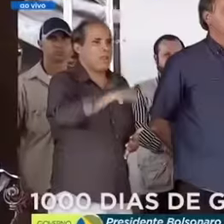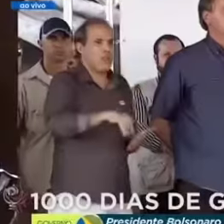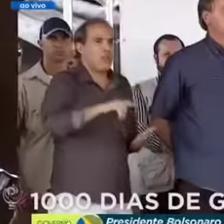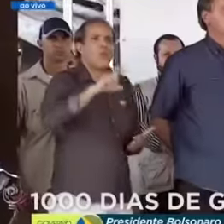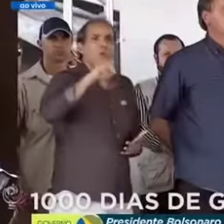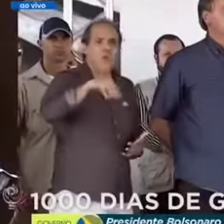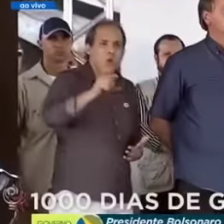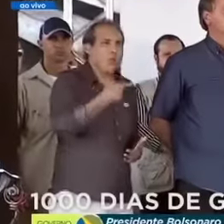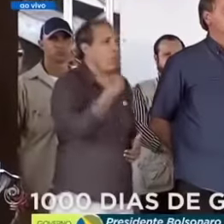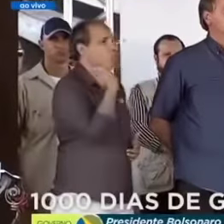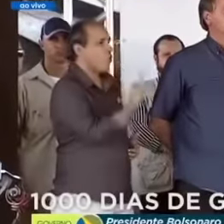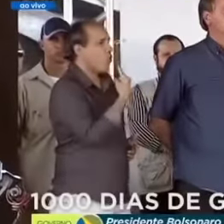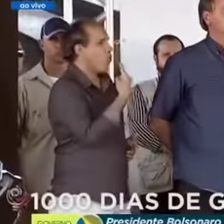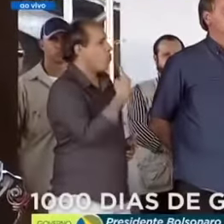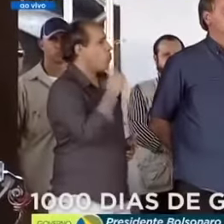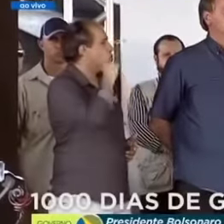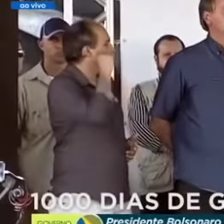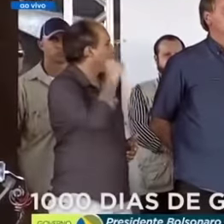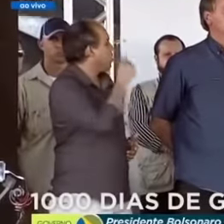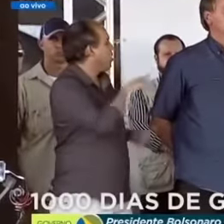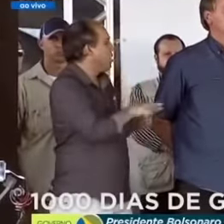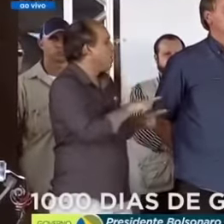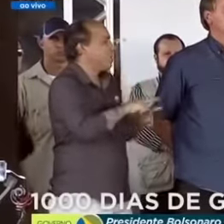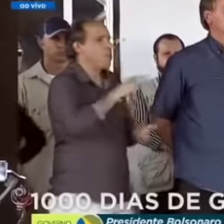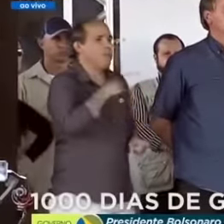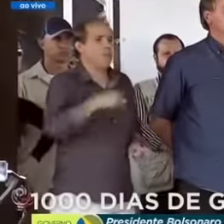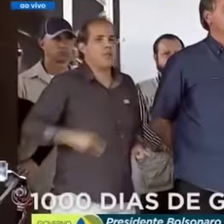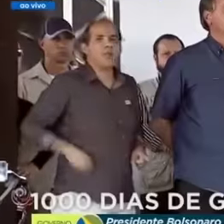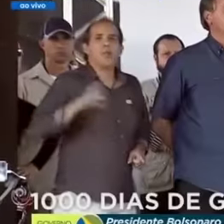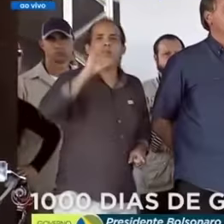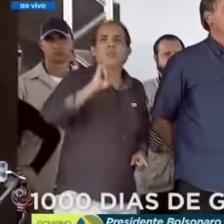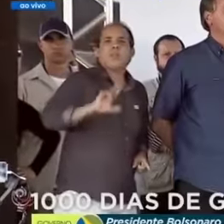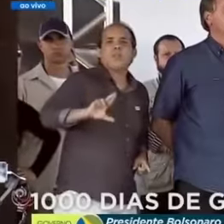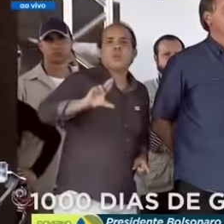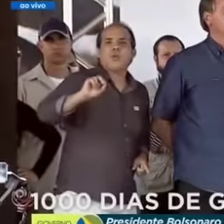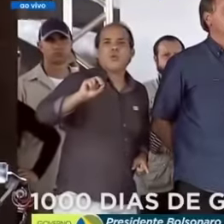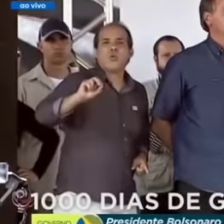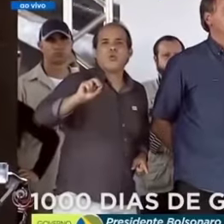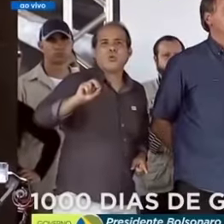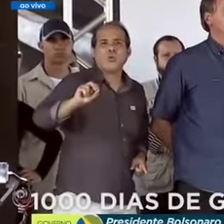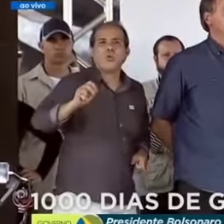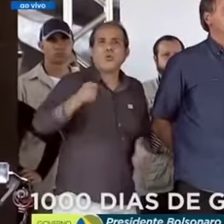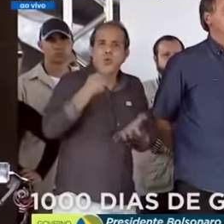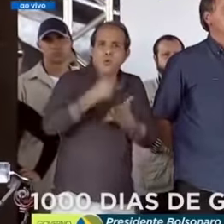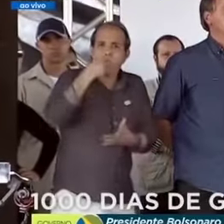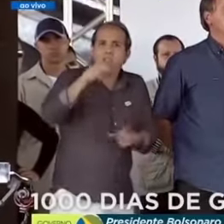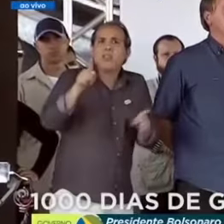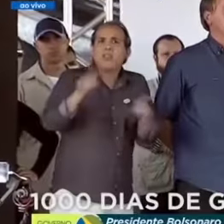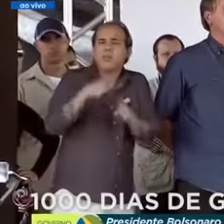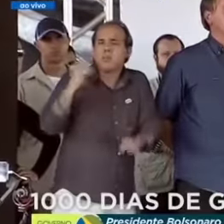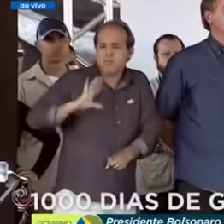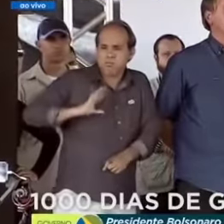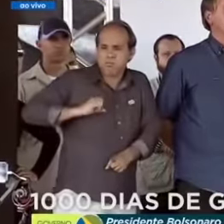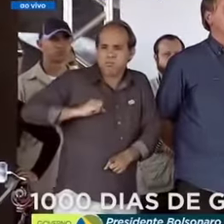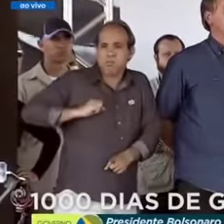Roma, o nosso senador e ministro Ciro Nogueira, e todos antes, eu não posso deixar de falar da nossa querida